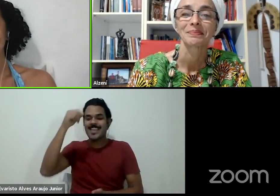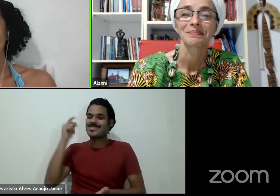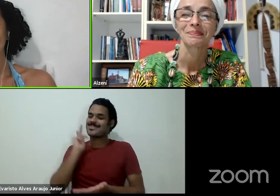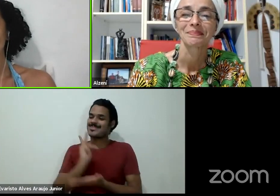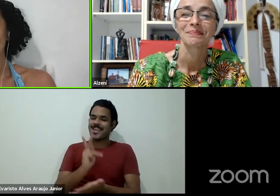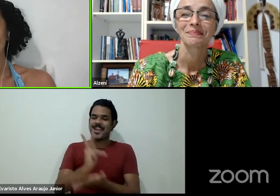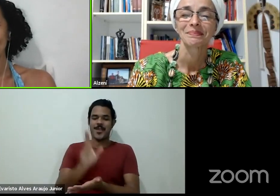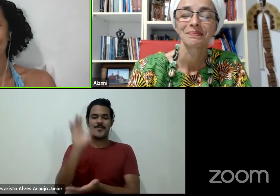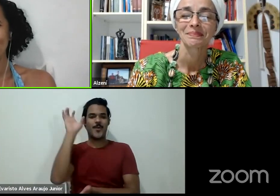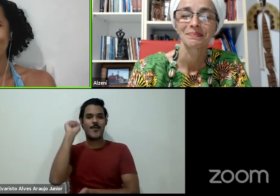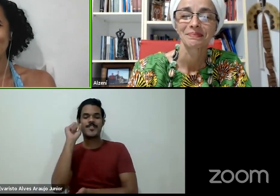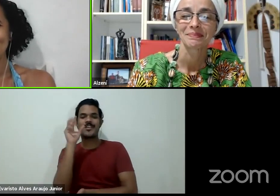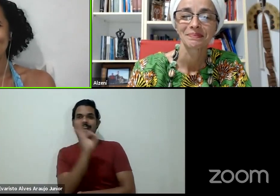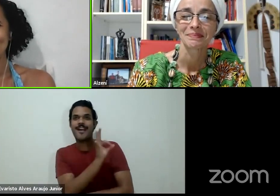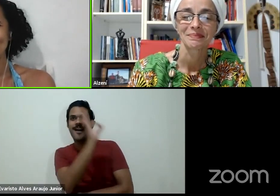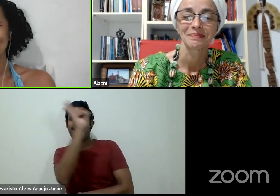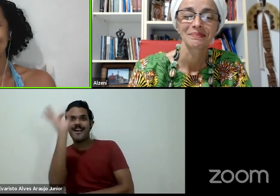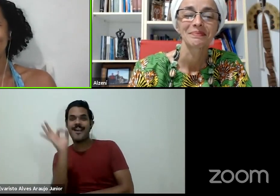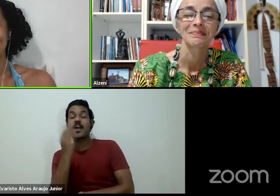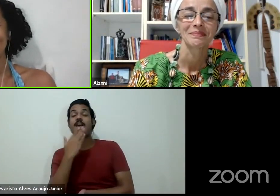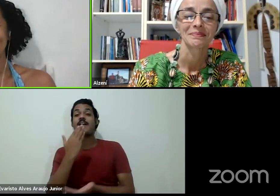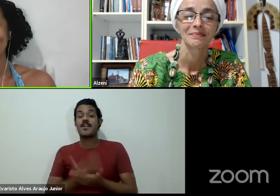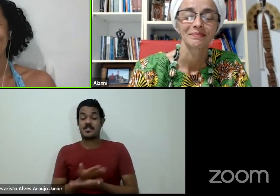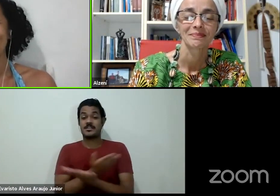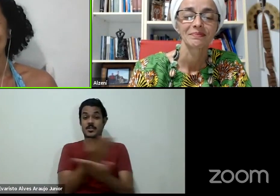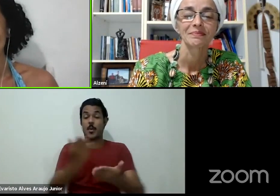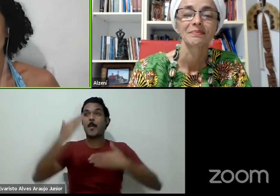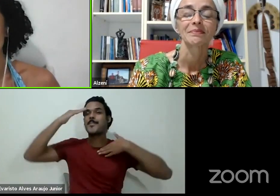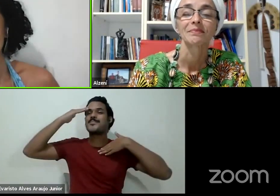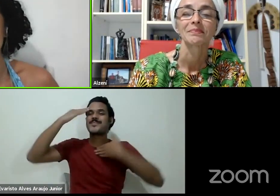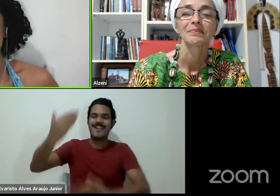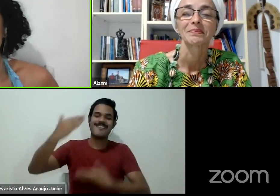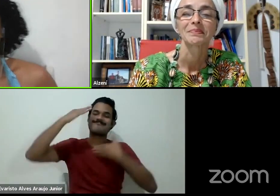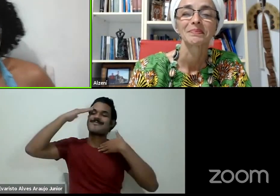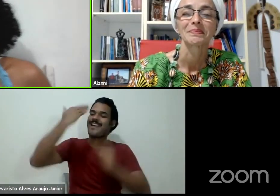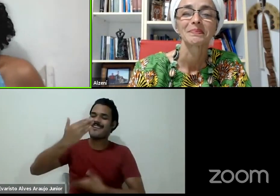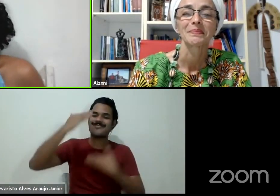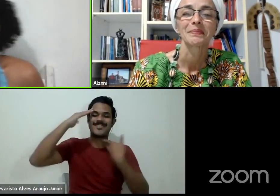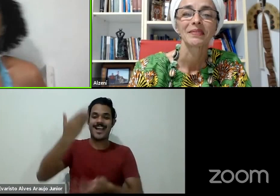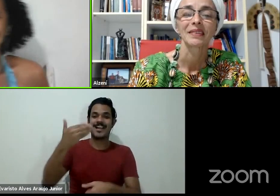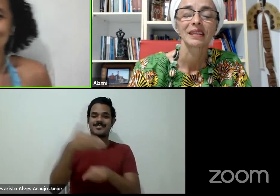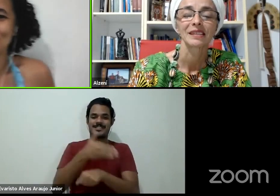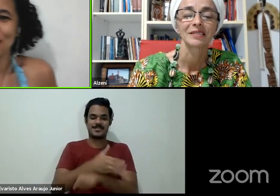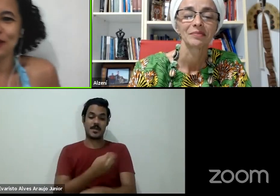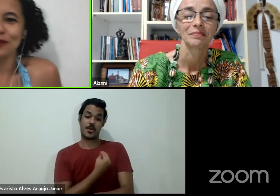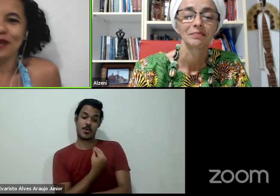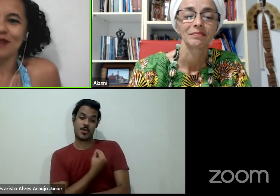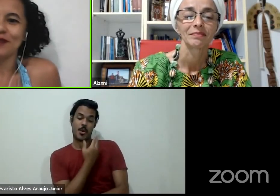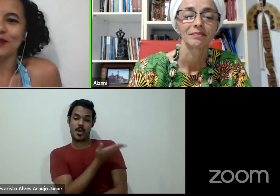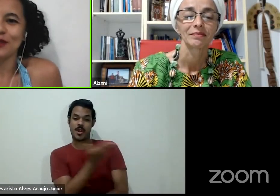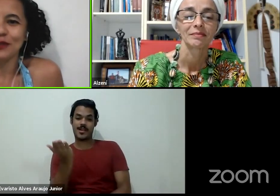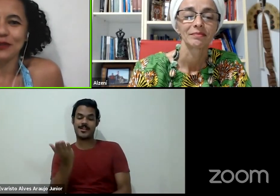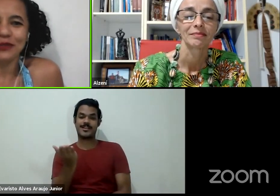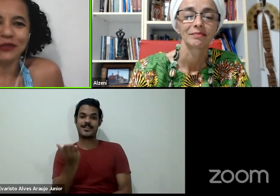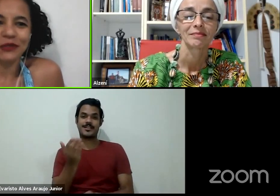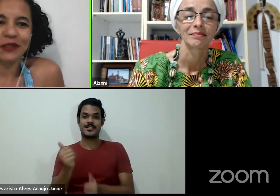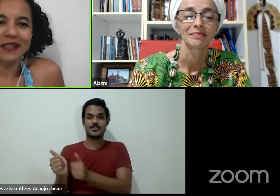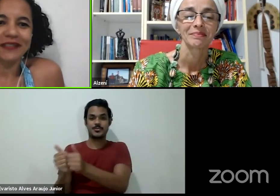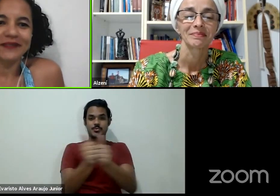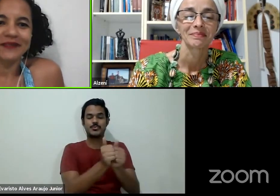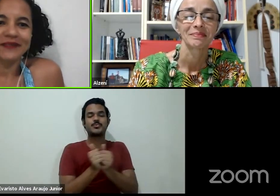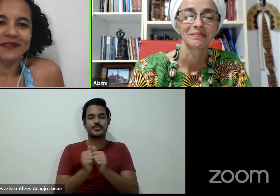escutar. Muito, muito, muito obrigada mesmo por você estar aqui conosco, estar dividindo esse encontro maravilhoso